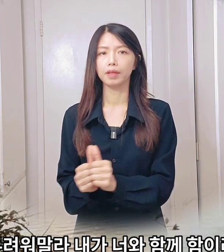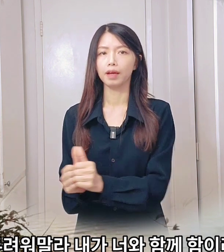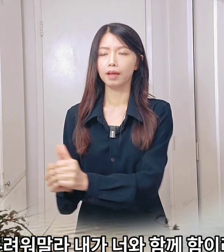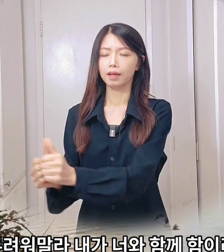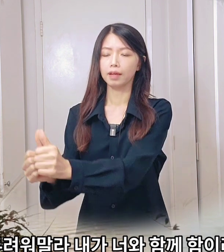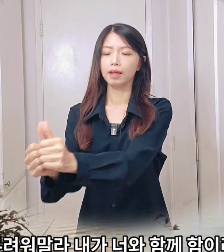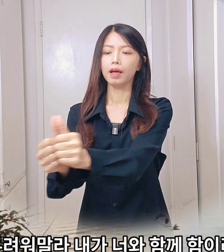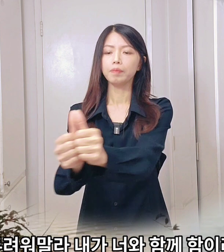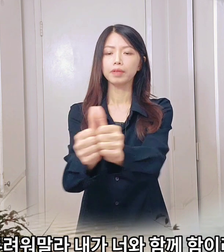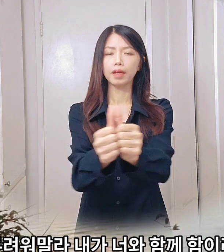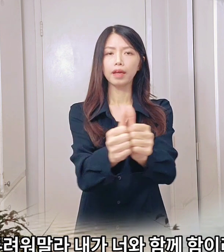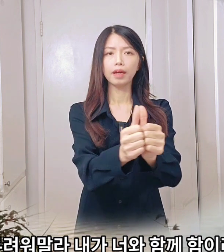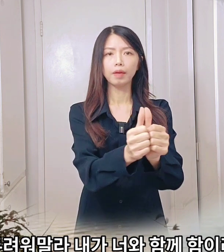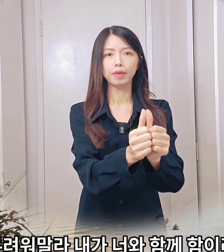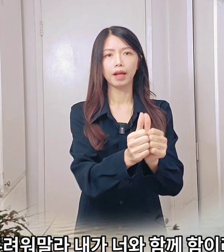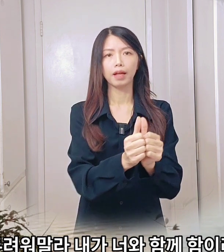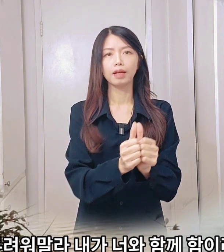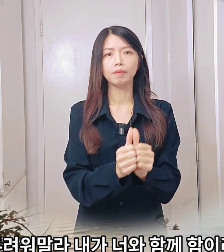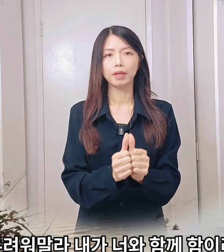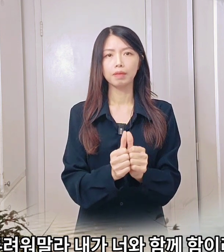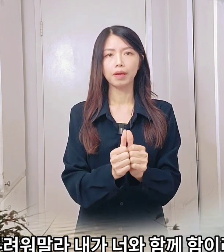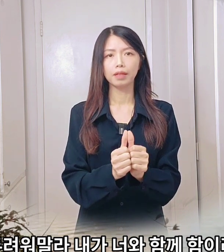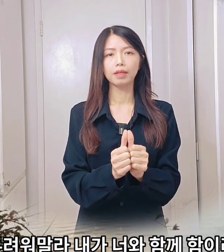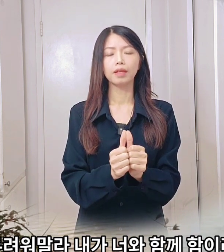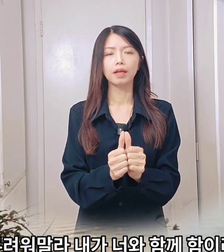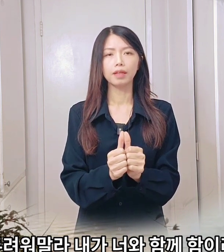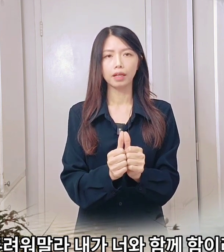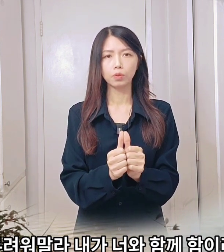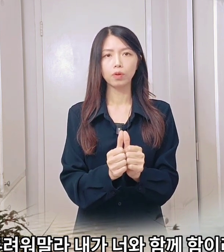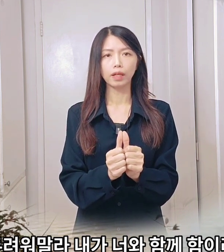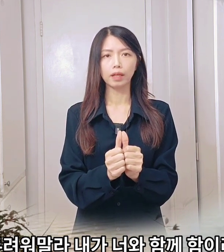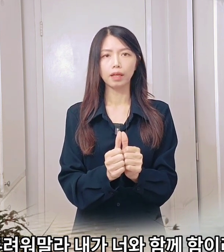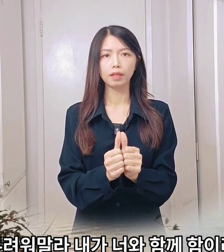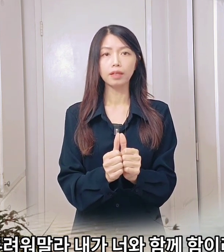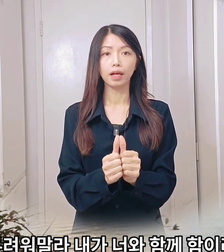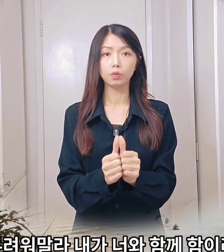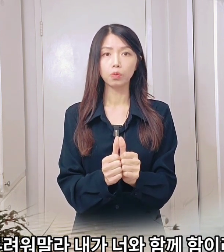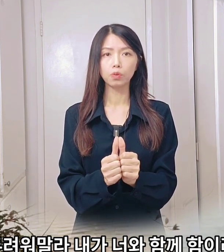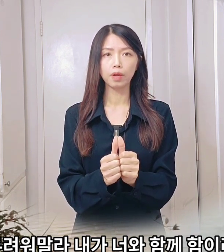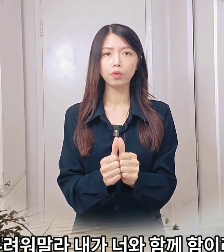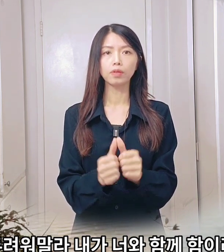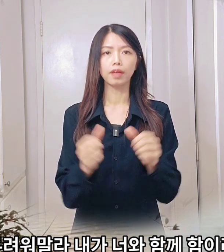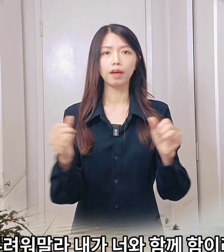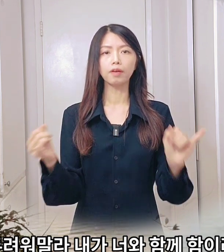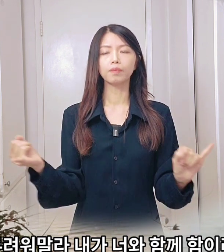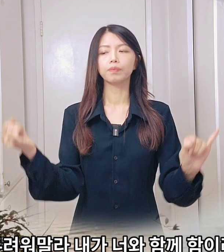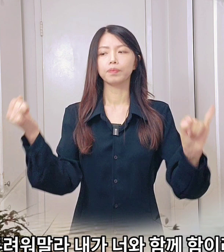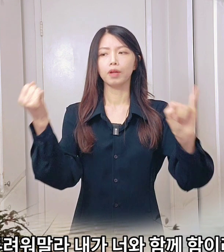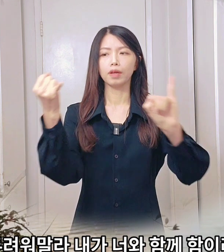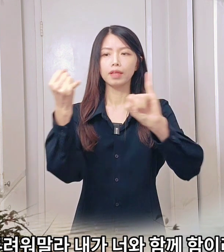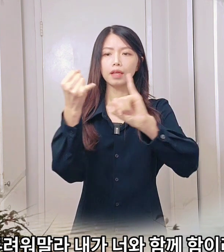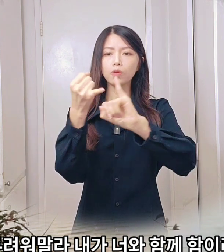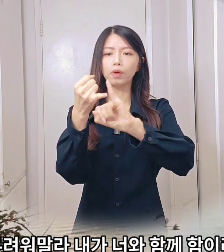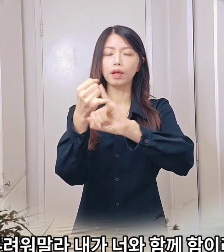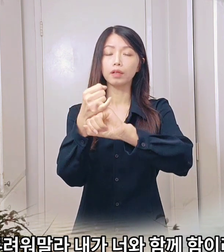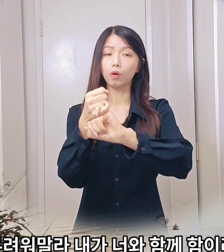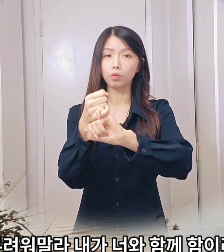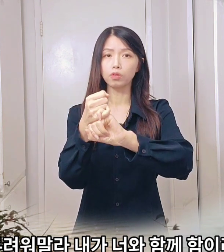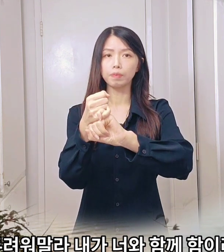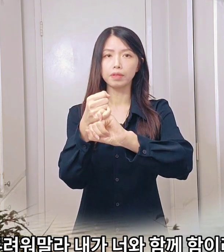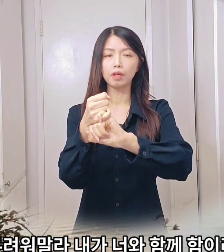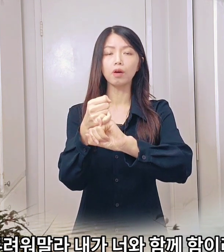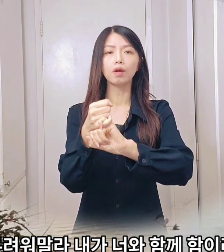수어가 됩니다. 함께 함이라. 마지막에는 약속을 나타내는 약속 수어를 해줬는데요. 이렇게